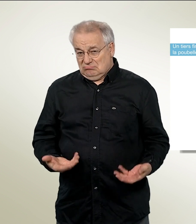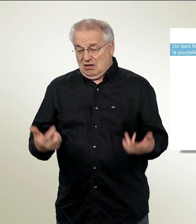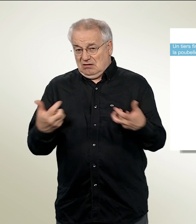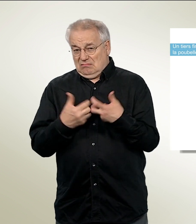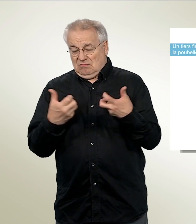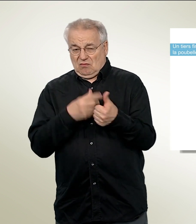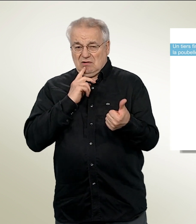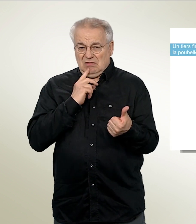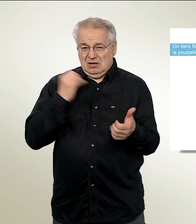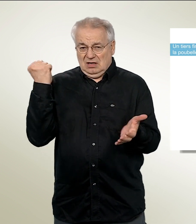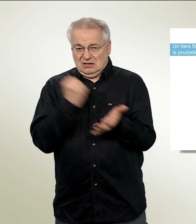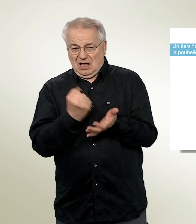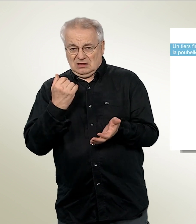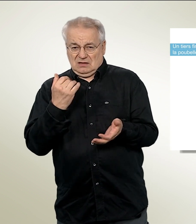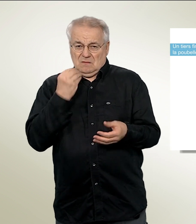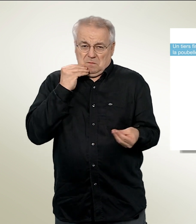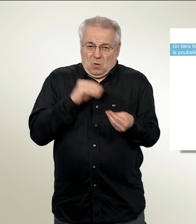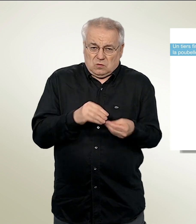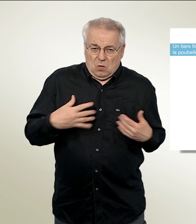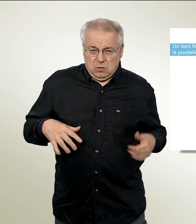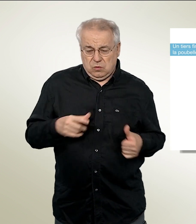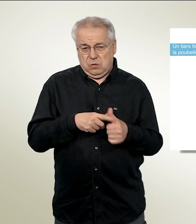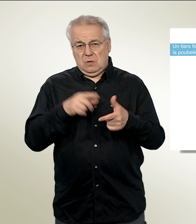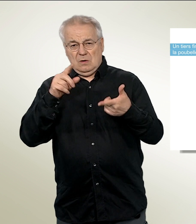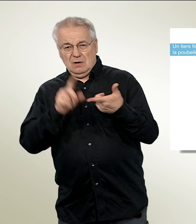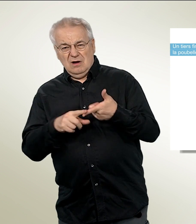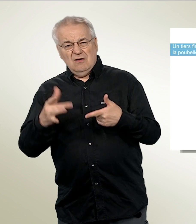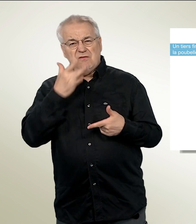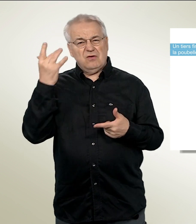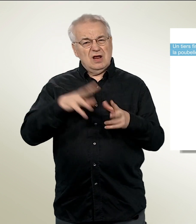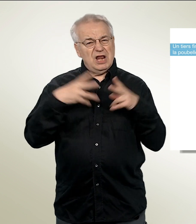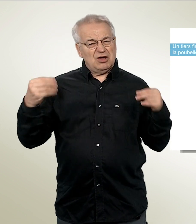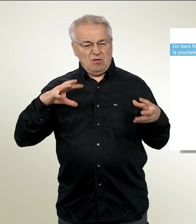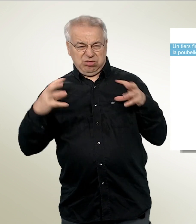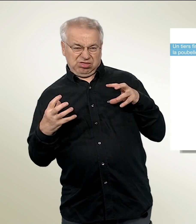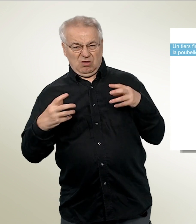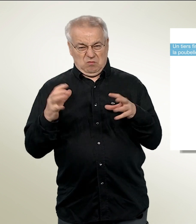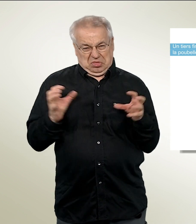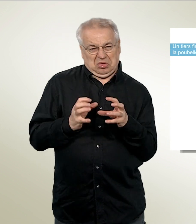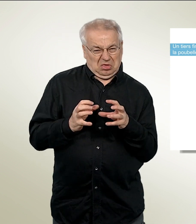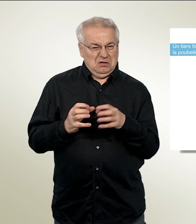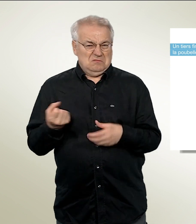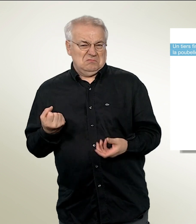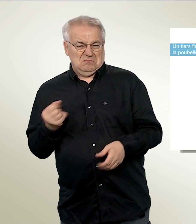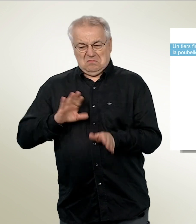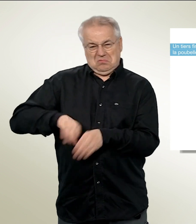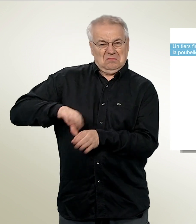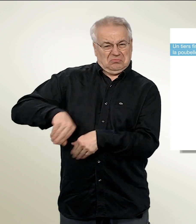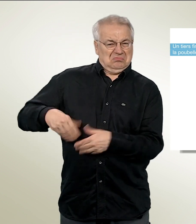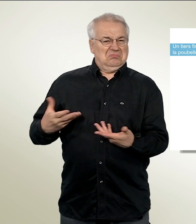raison de dates de péremption prématurées ou parce que les fruits et légumes déformés ou trop petits sont souvent mis de côté. Éviter le